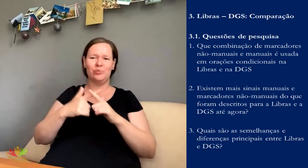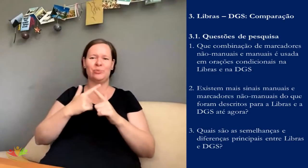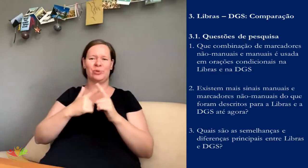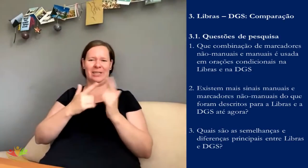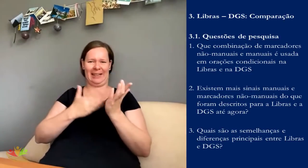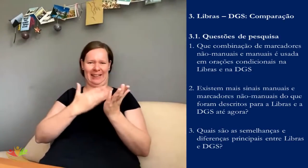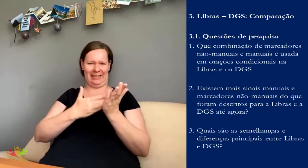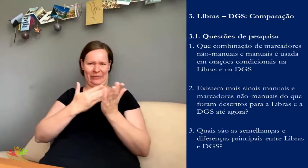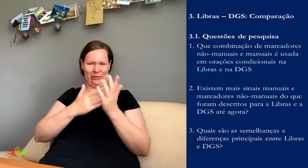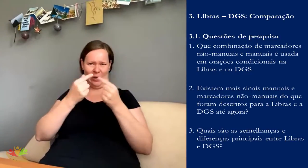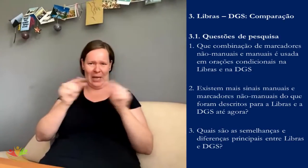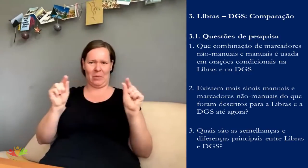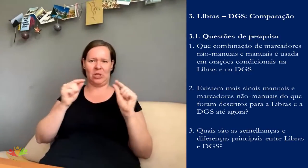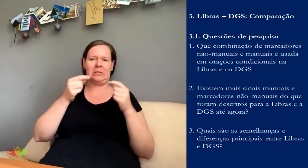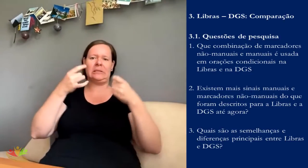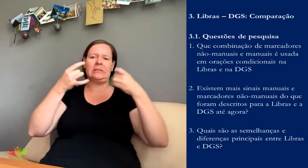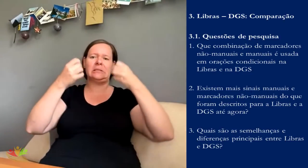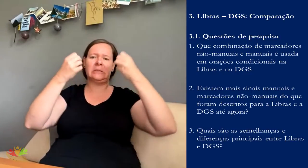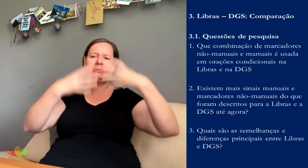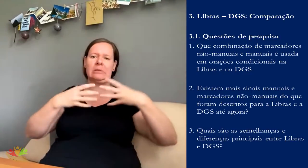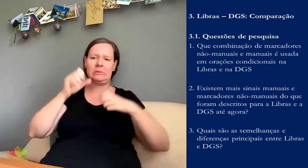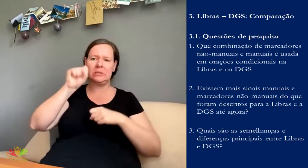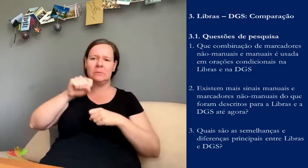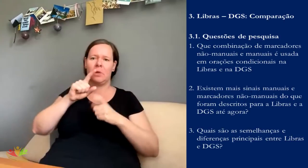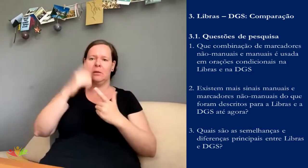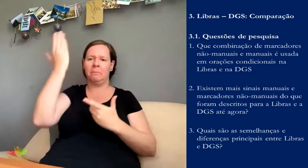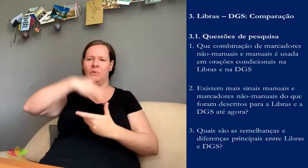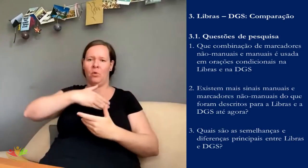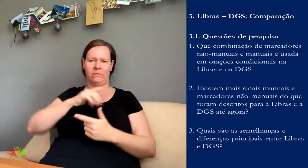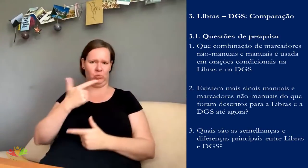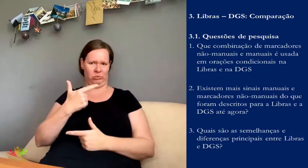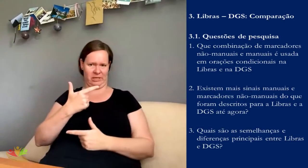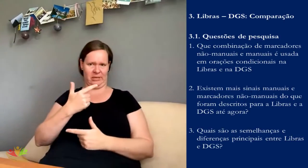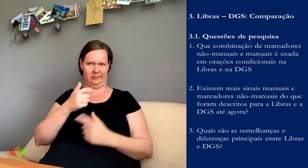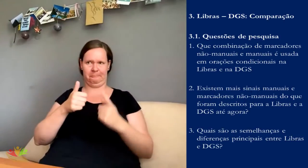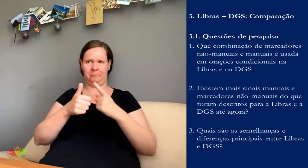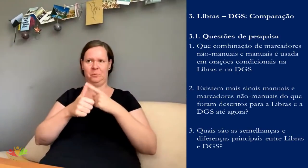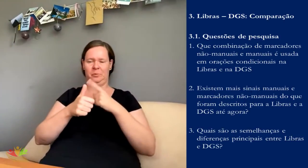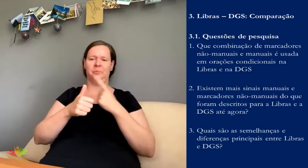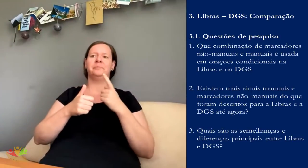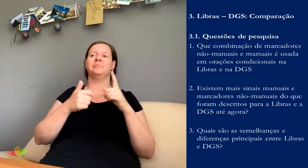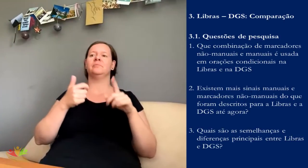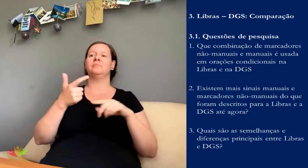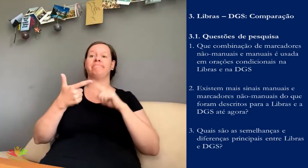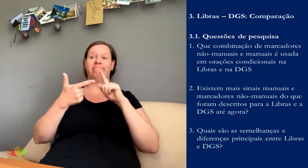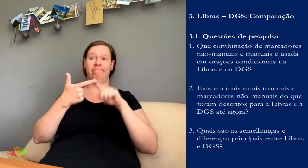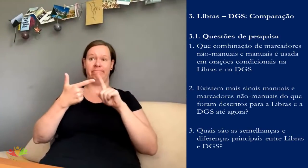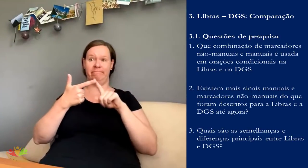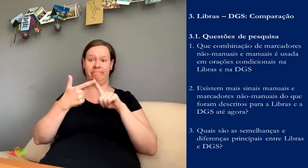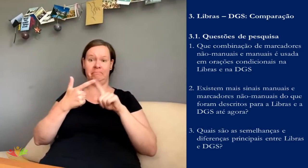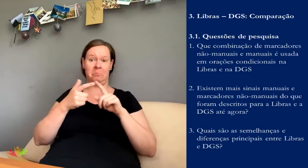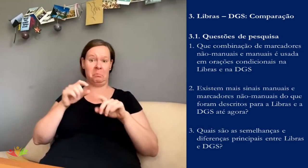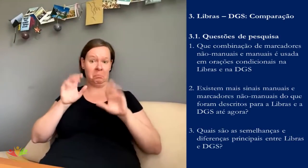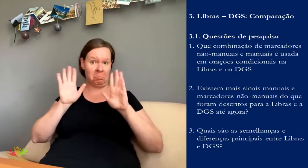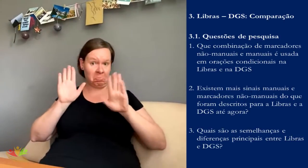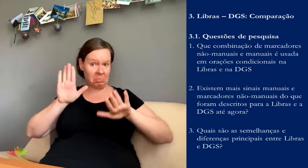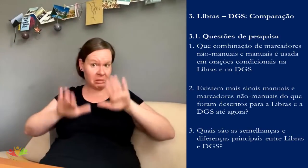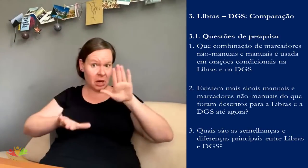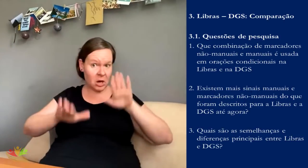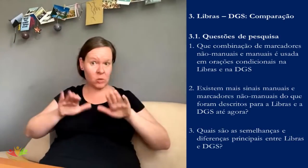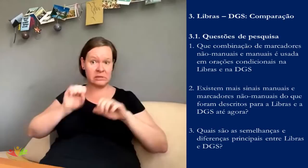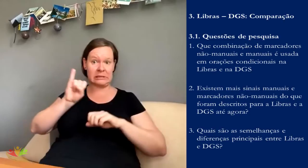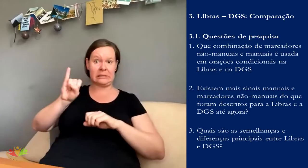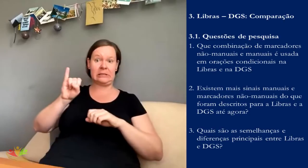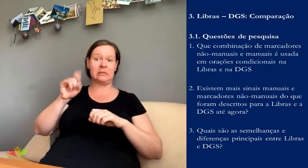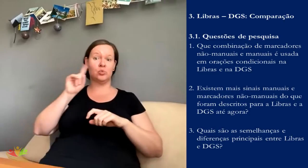alemã e as marcas não manuais, eles são de fato é, usados em orações condicionais, em Libras e